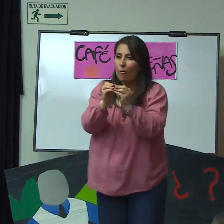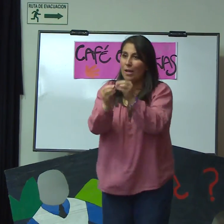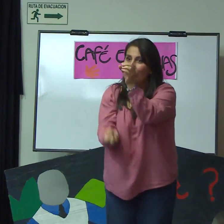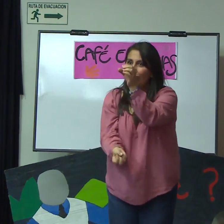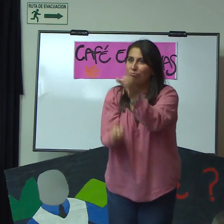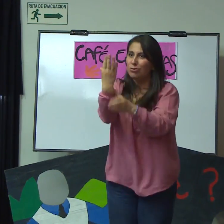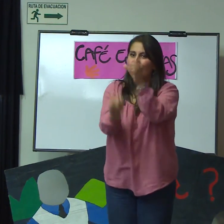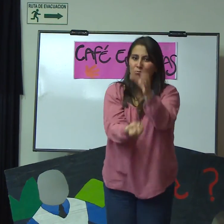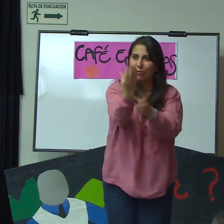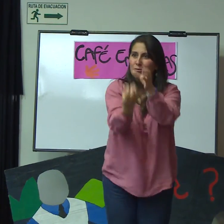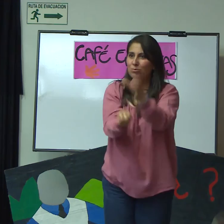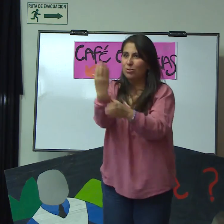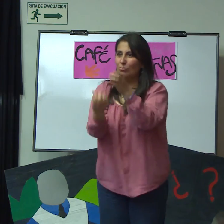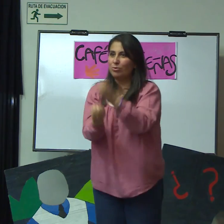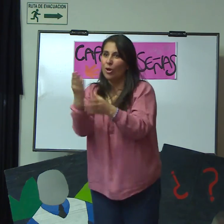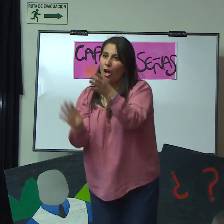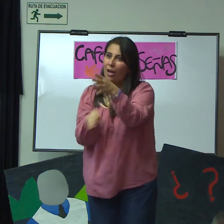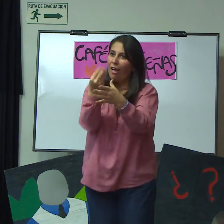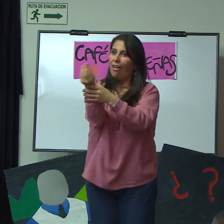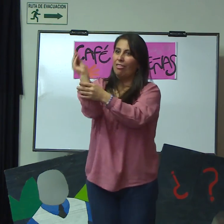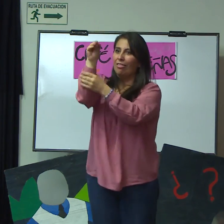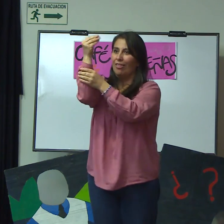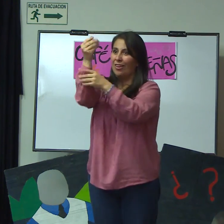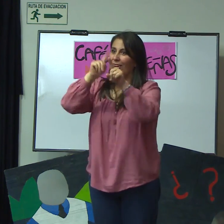nuevas. ¿Cómo sería el títere para la comunidad sorda?